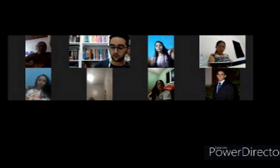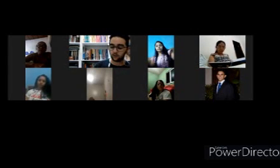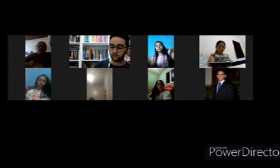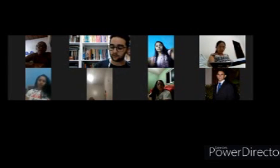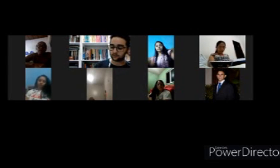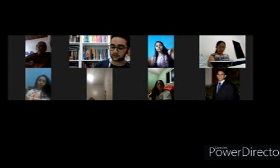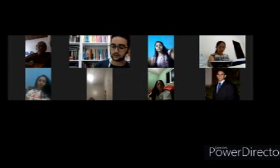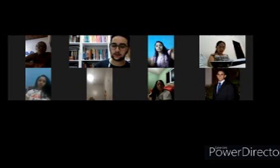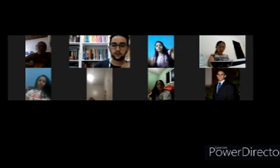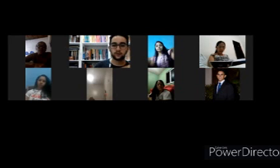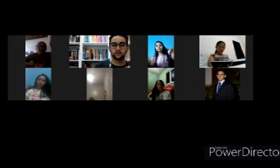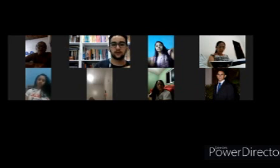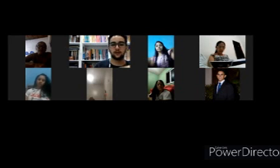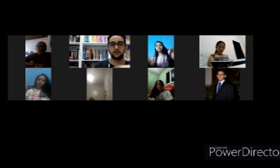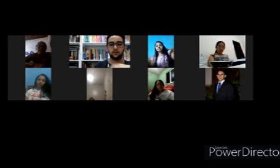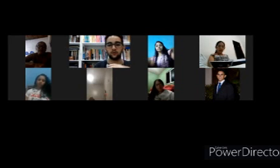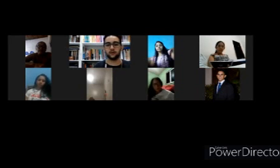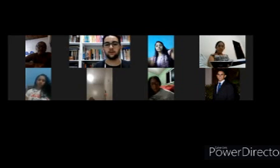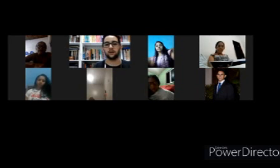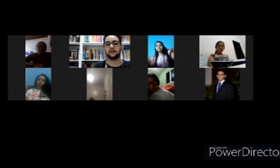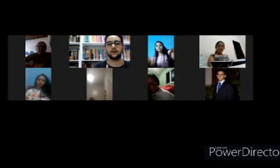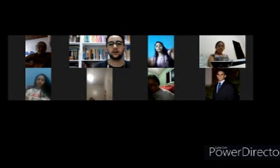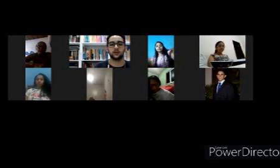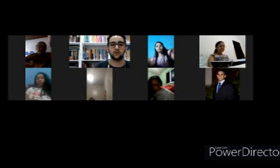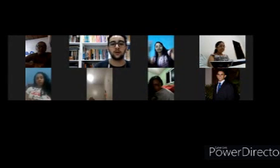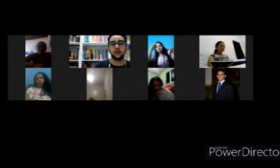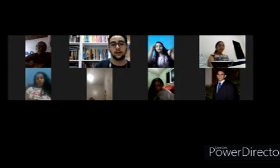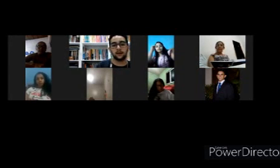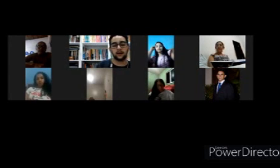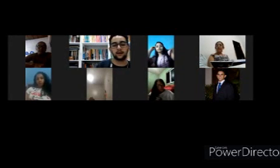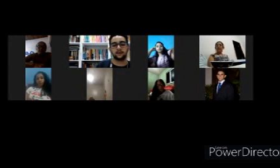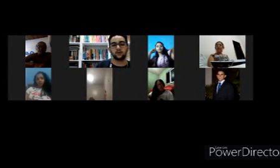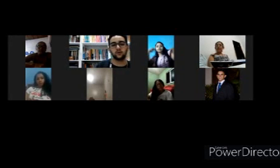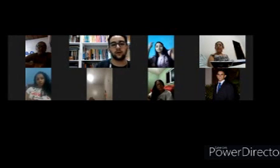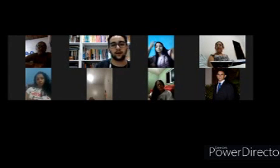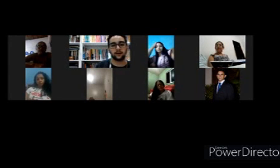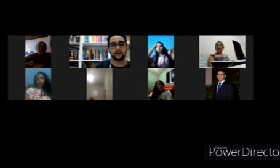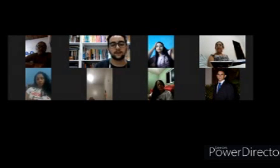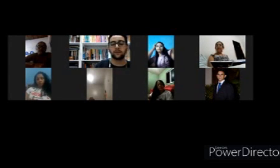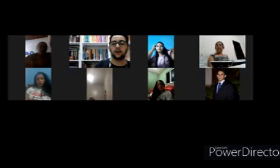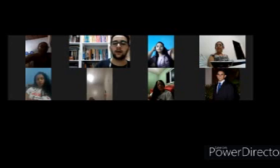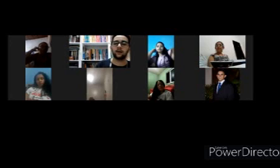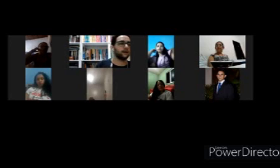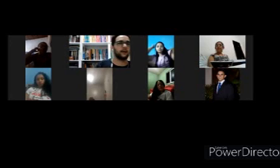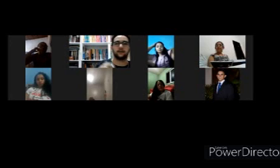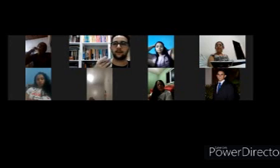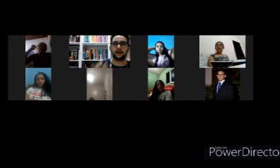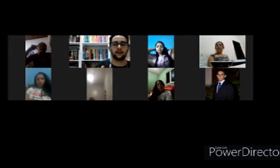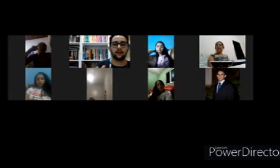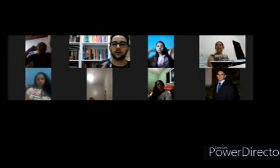Como eu falei para vocês, sempre a gente vai estar desenvolvendo essa questão das diferenças, das características